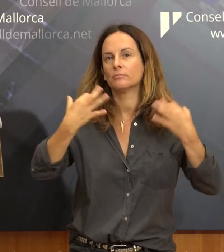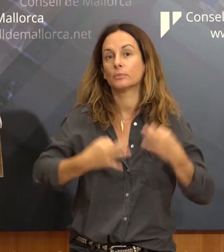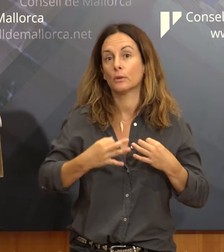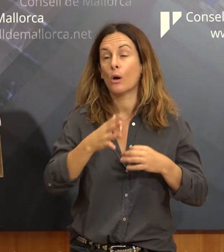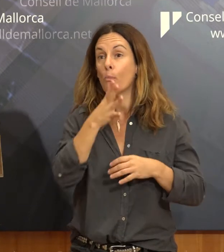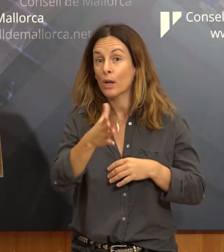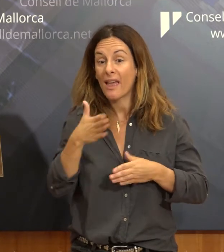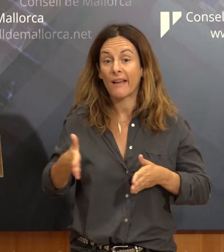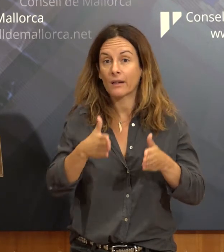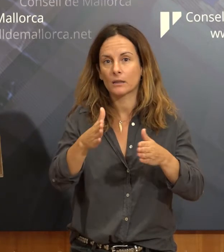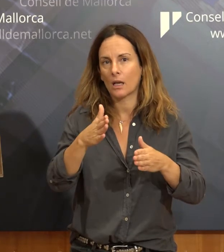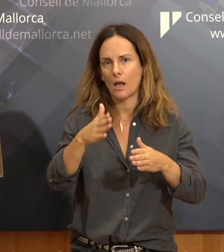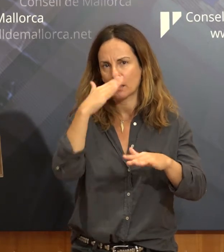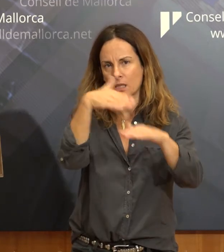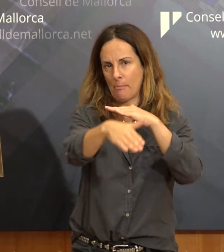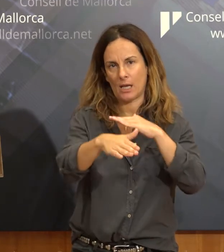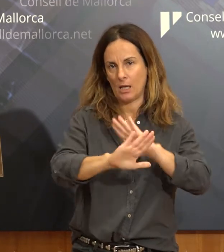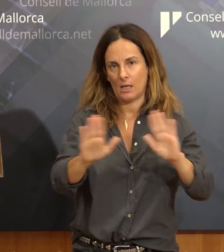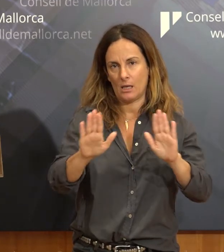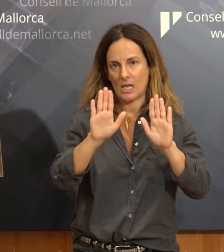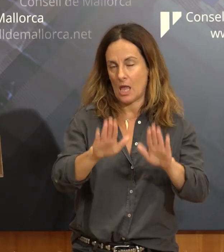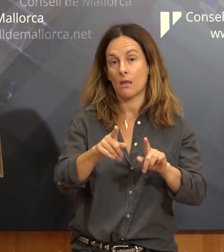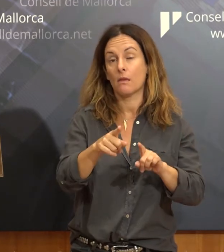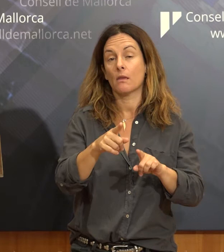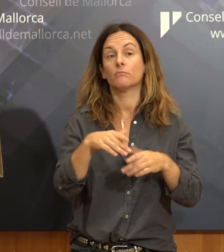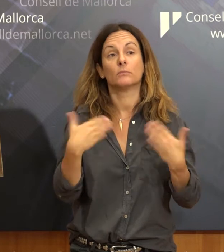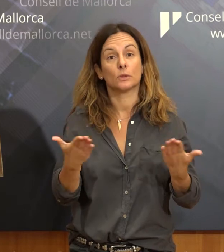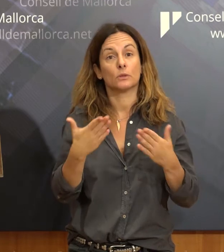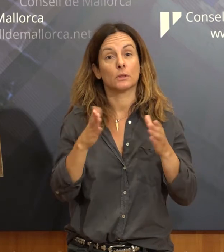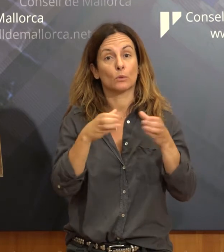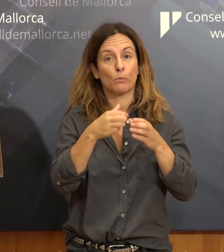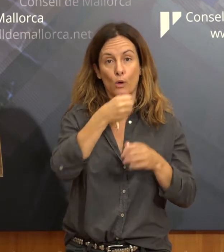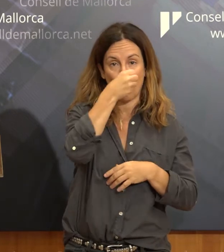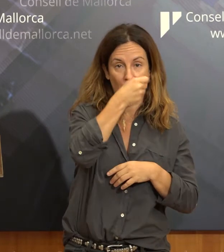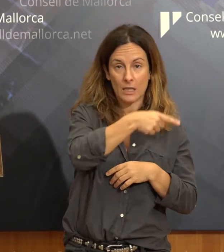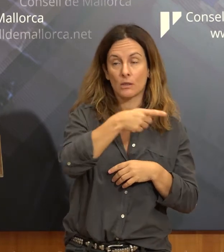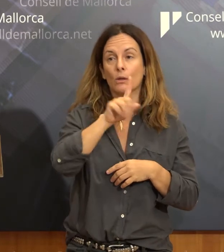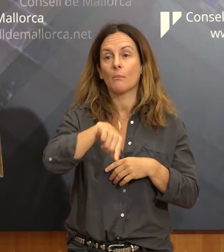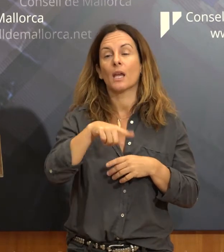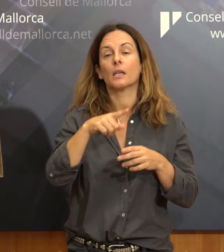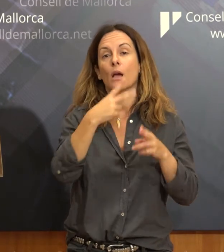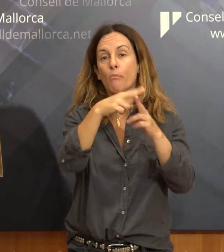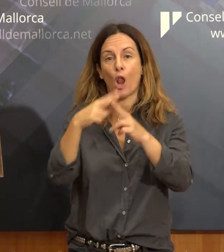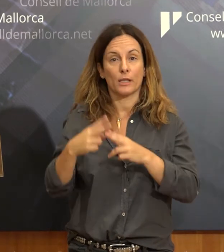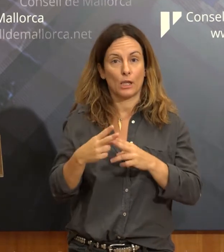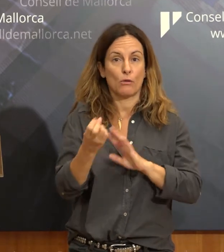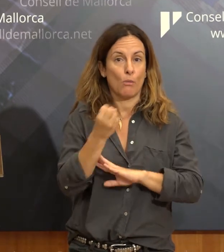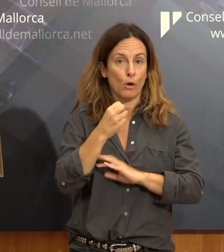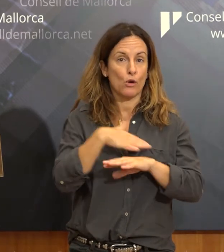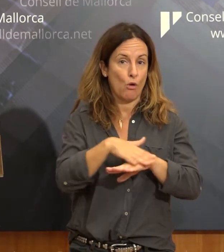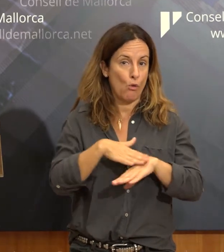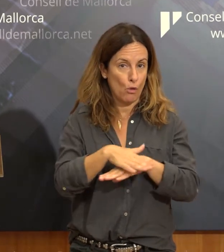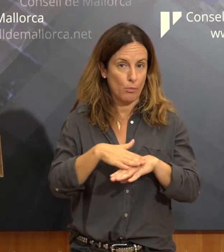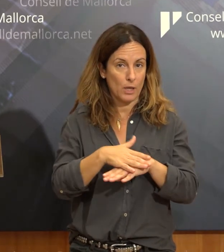futur. I per part dels partits, tant els partits socialistes com els partits que donen, la resta de partits que donen suport al